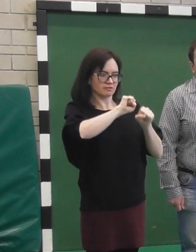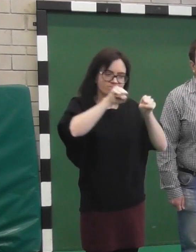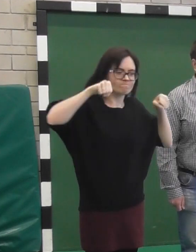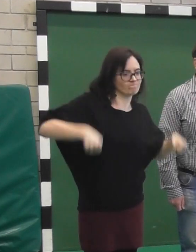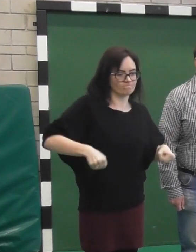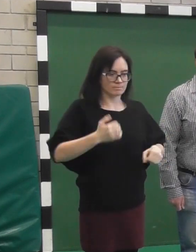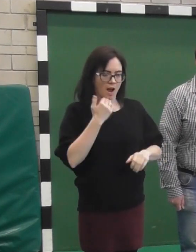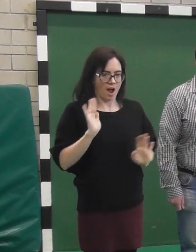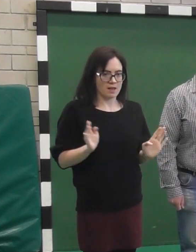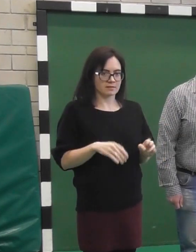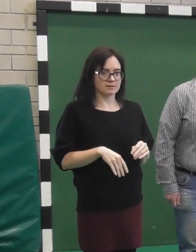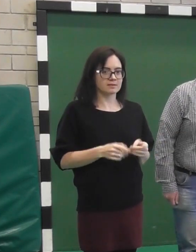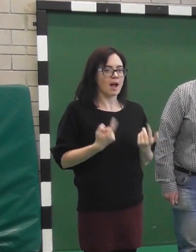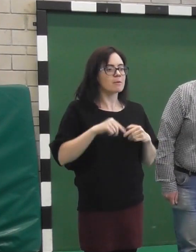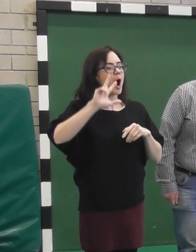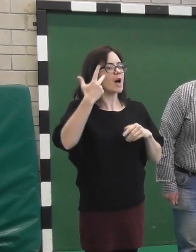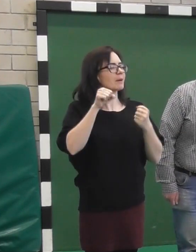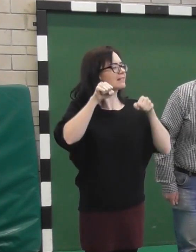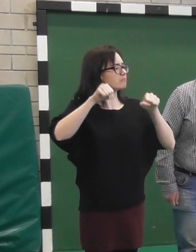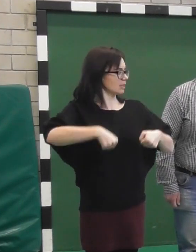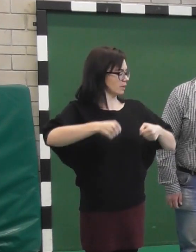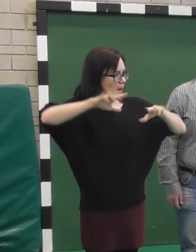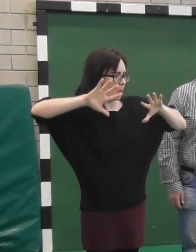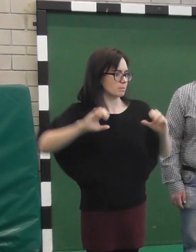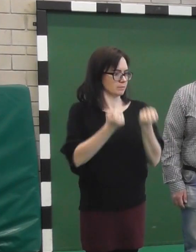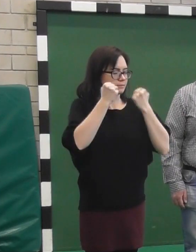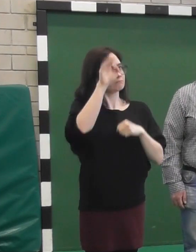és létrehozza a harmadik birodalmat.